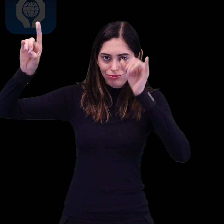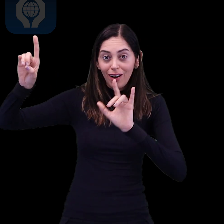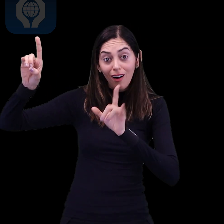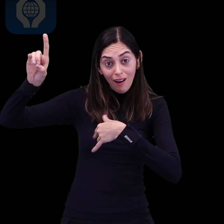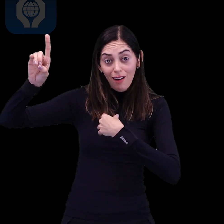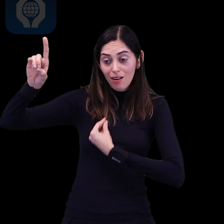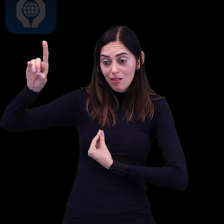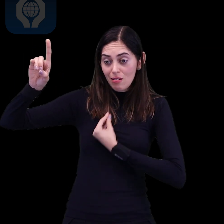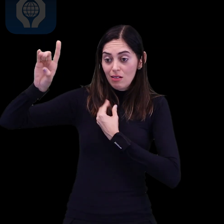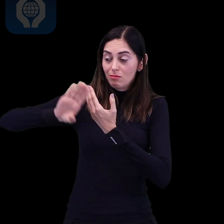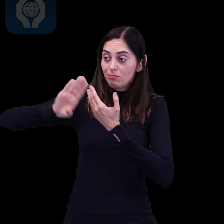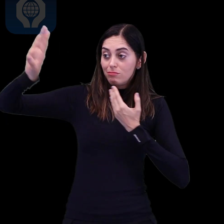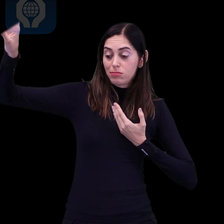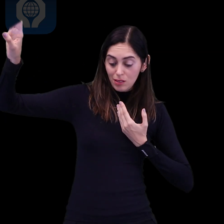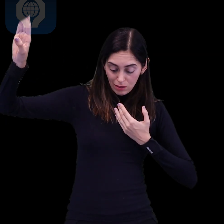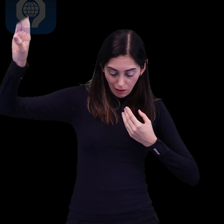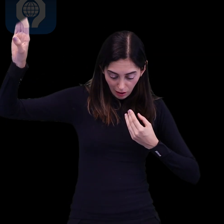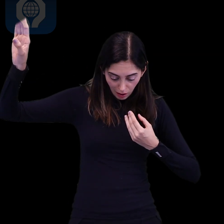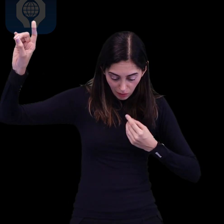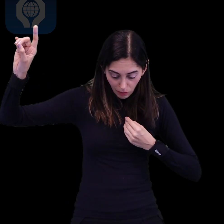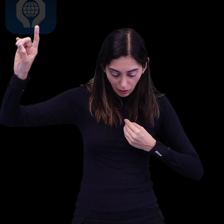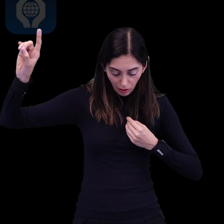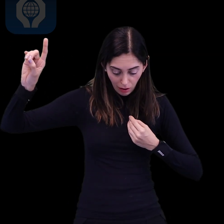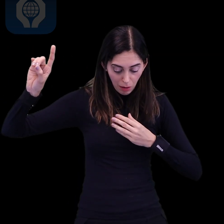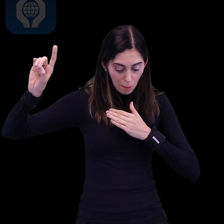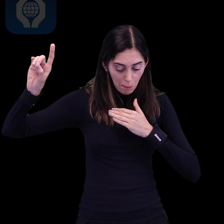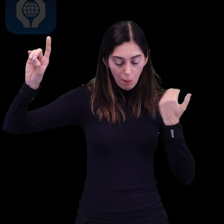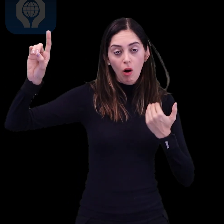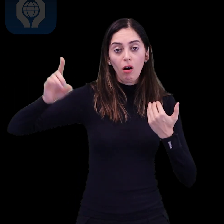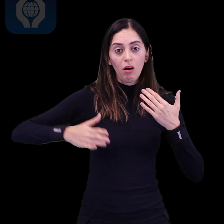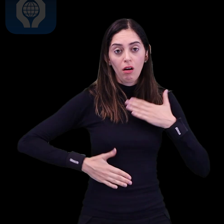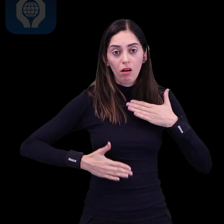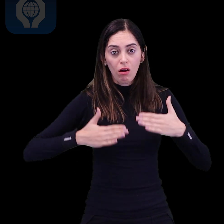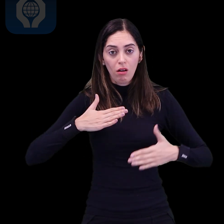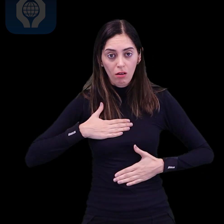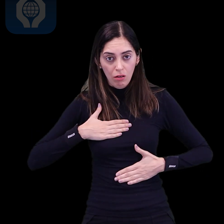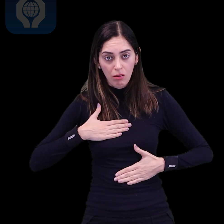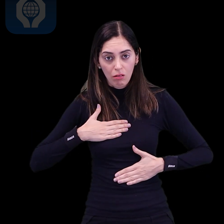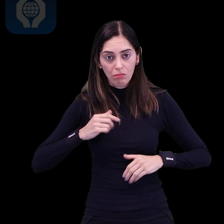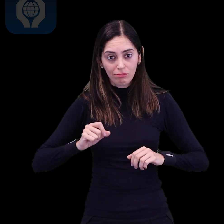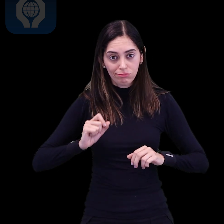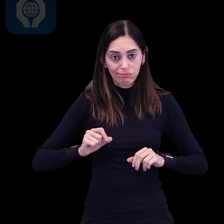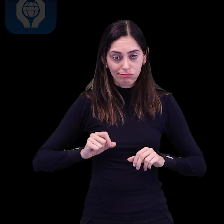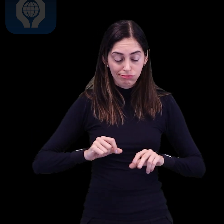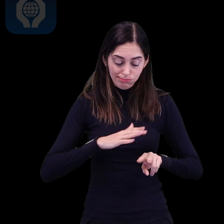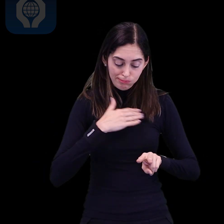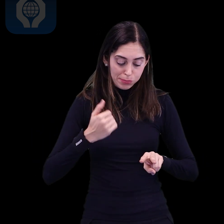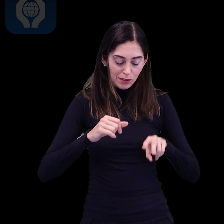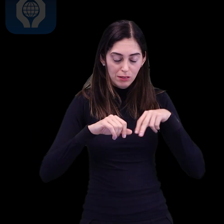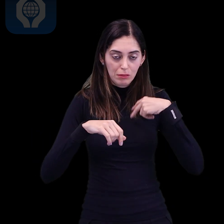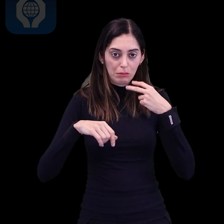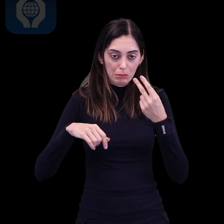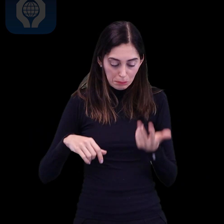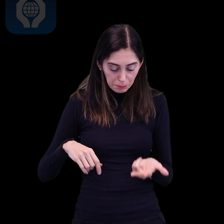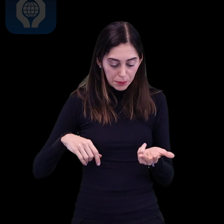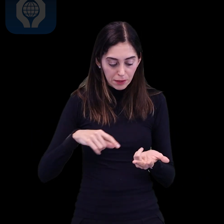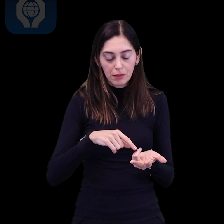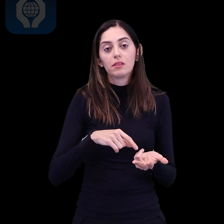disso, ele também teria que morrer fisicamente. Se Adão desobedecesse mais tarde, o seu corpo morreria. O